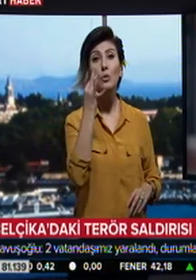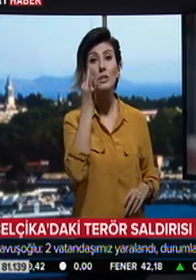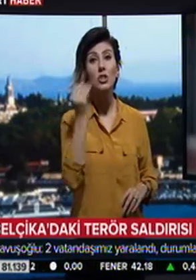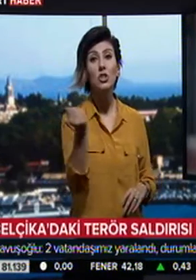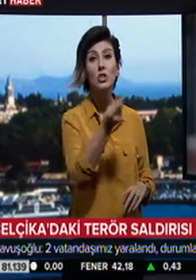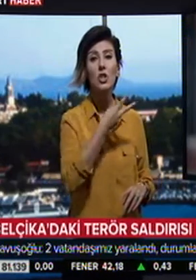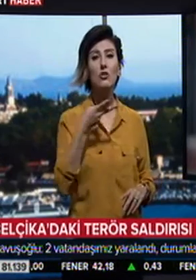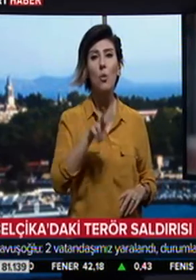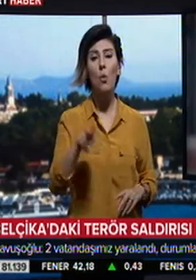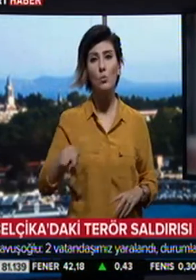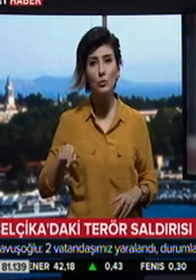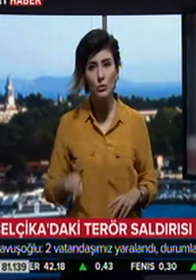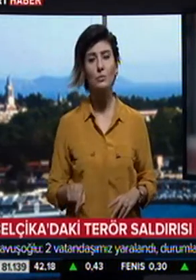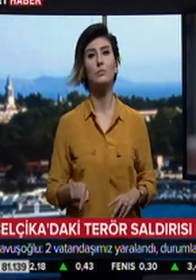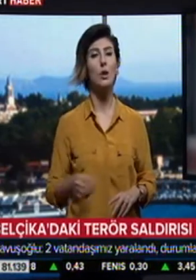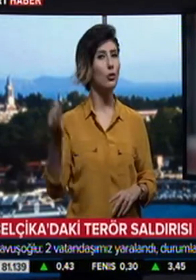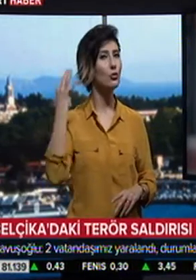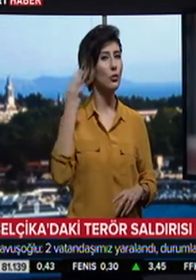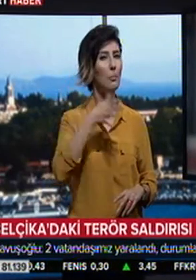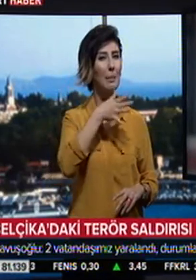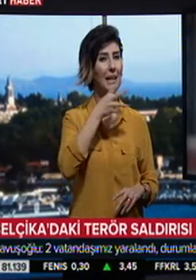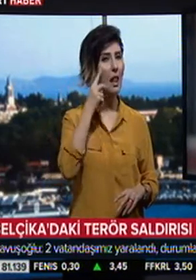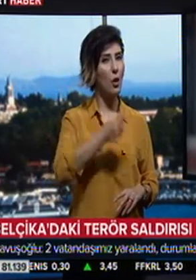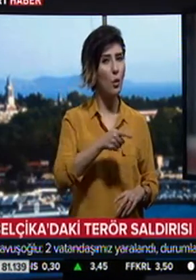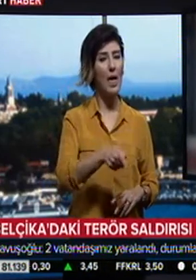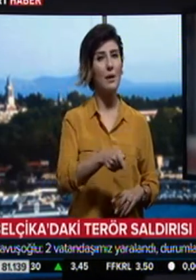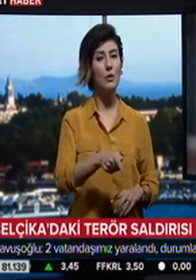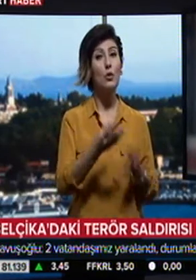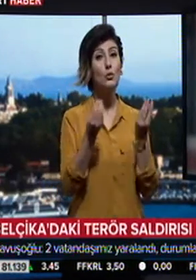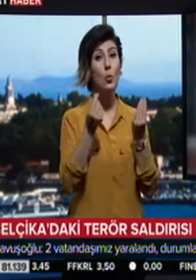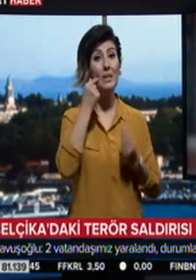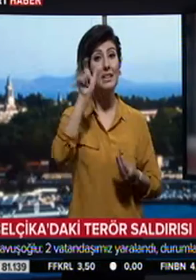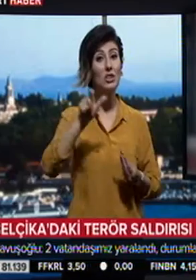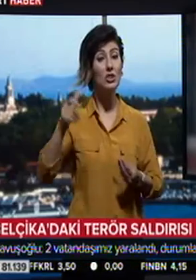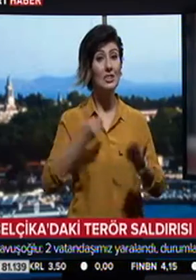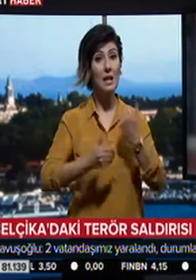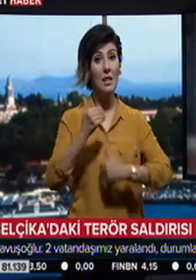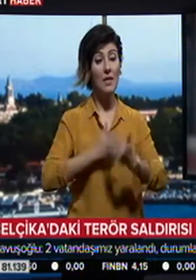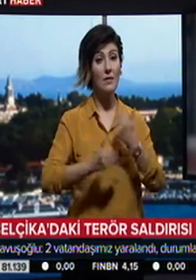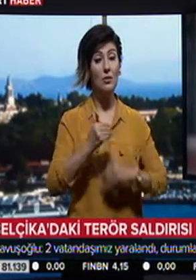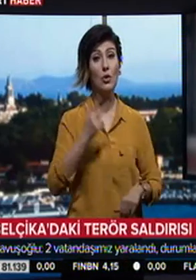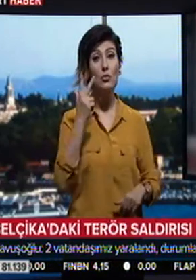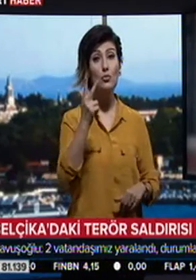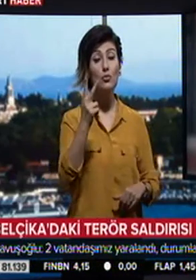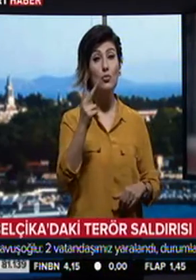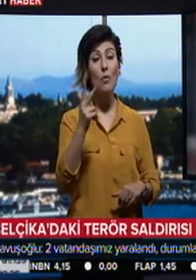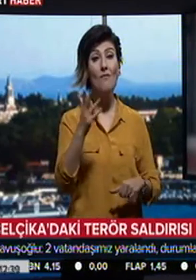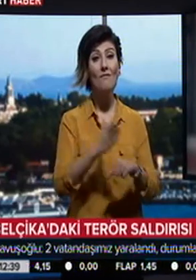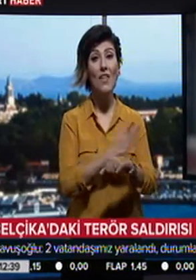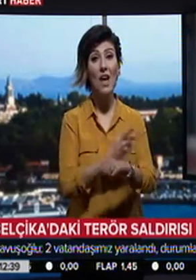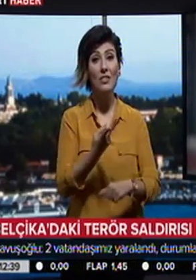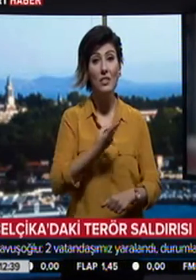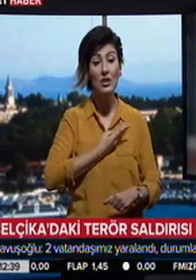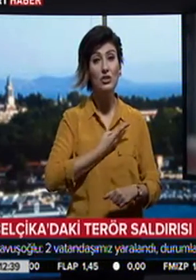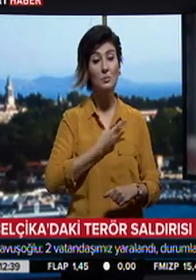34 kişi hayatını kaybetmişti dünkü bilgilere göre. Çok kişi de yaralandı. 3 tane de